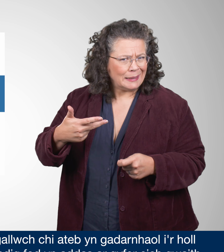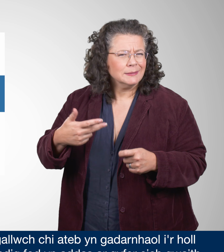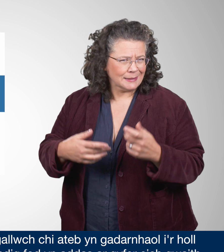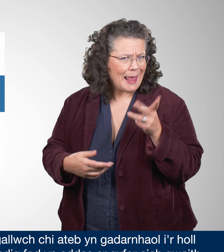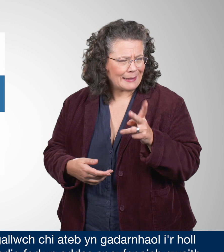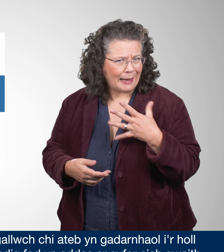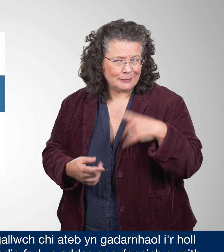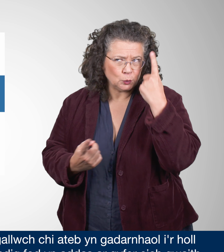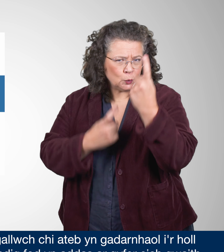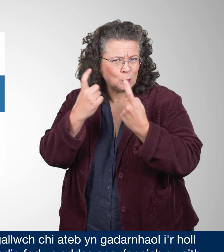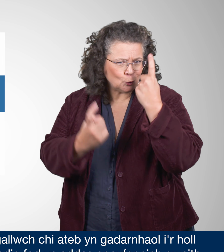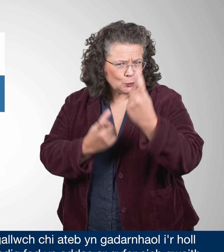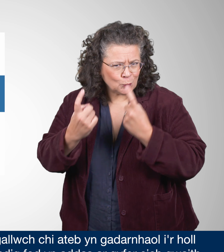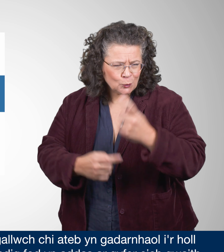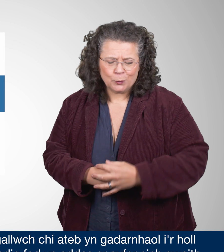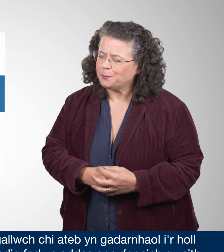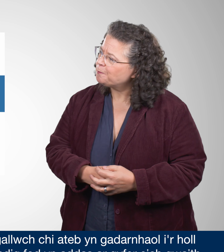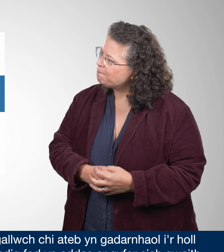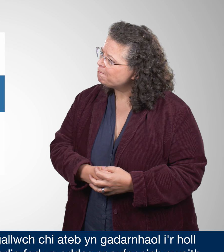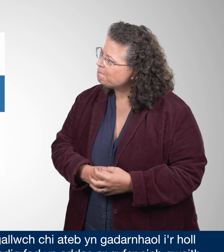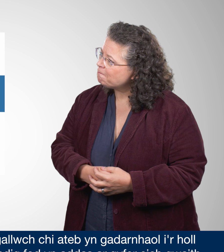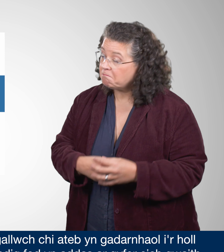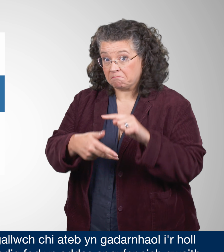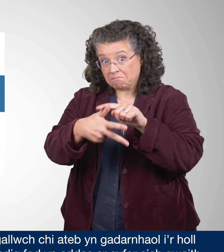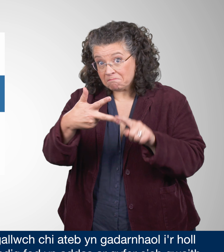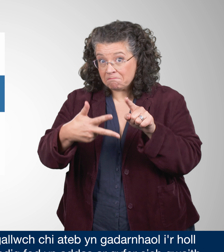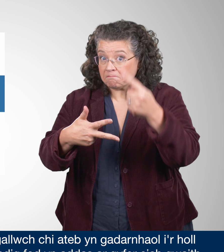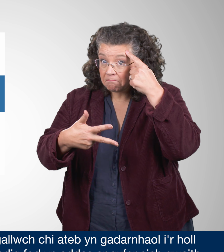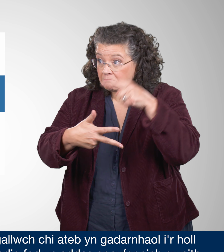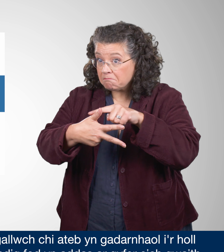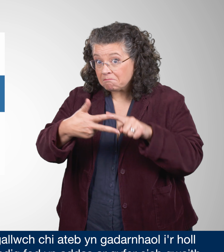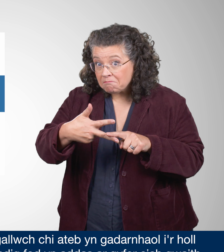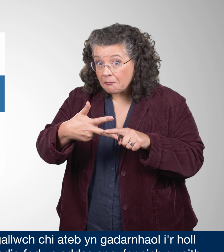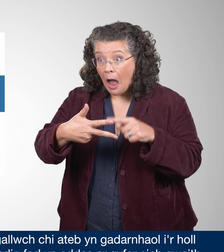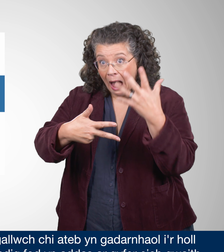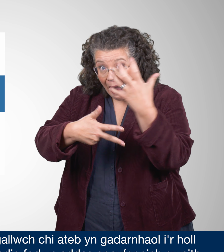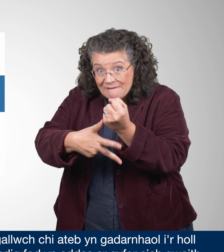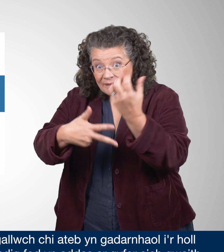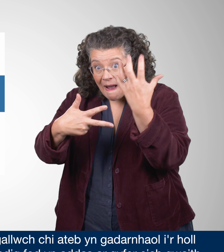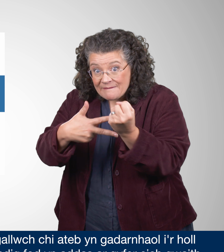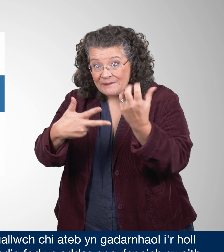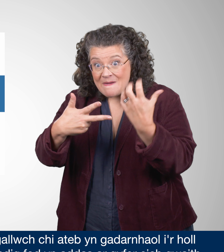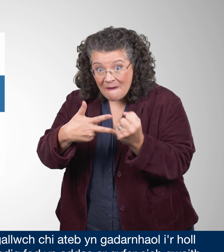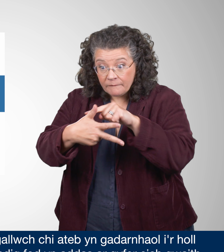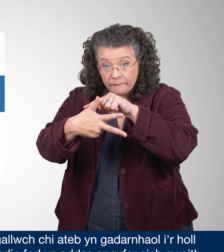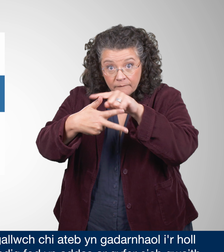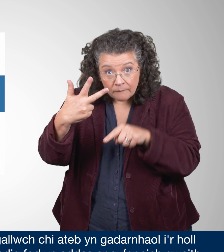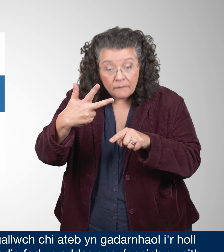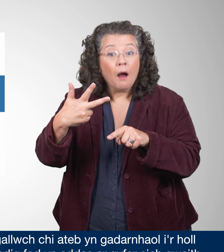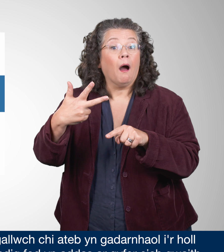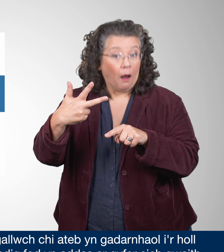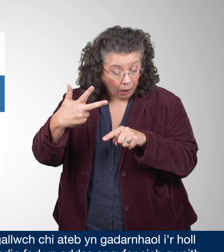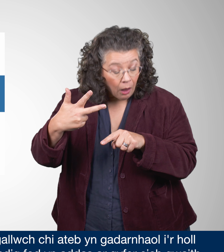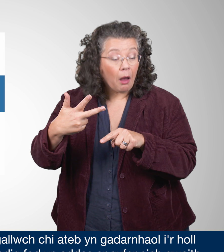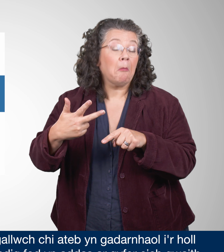Os gallwch chi ateb yn gadarnhaol i'r holl gwestiynau hyn,